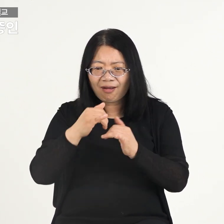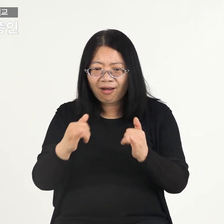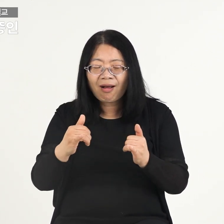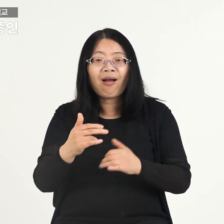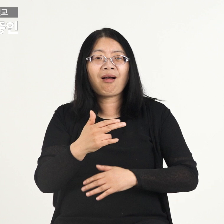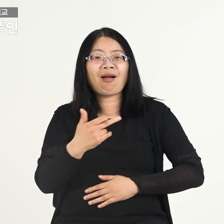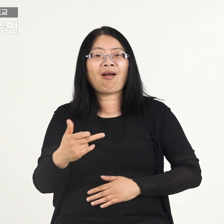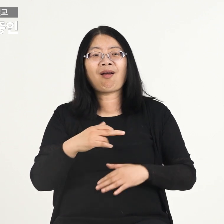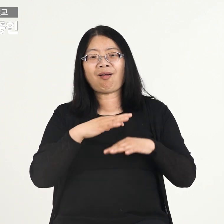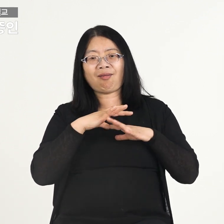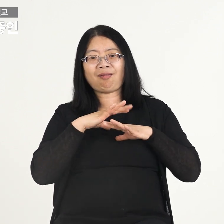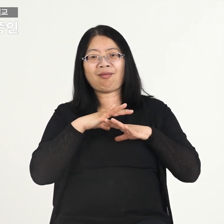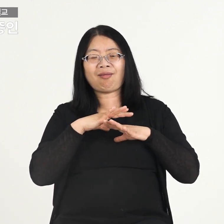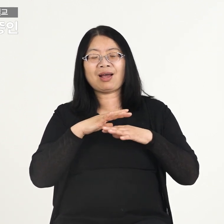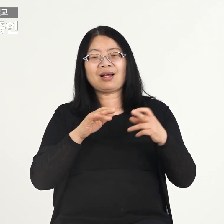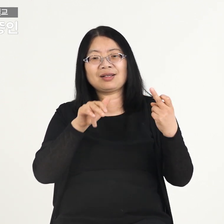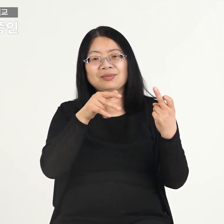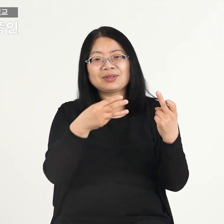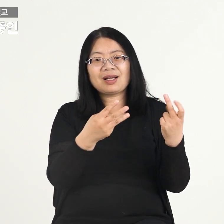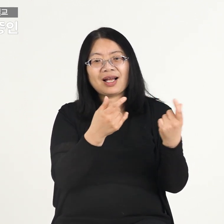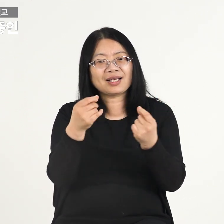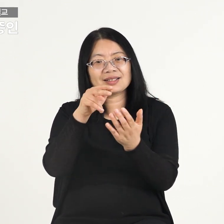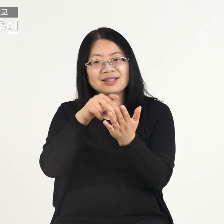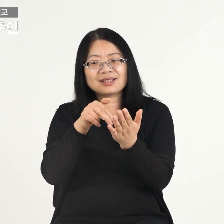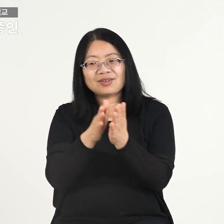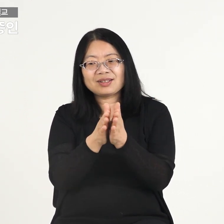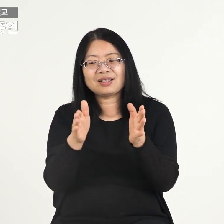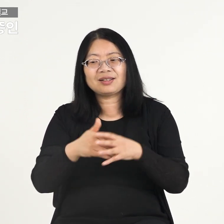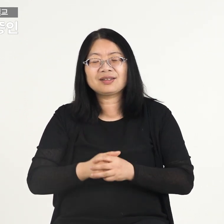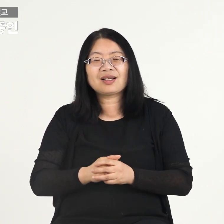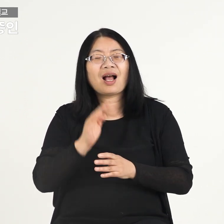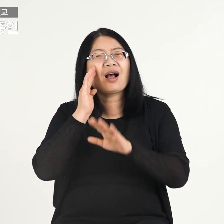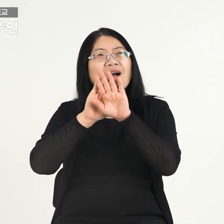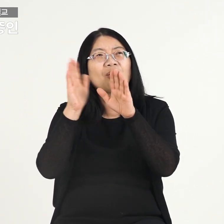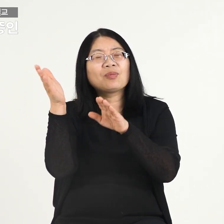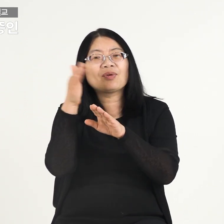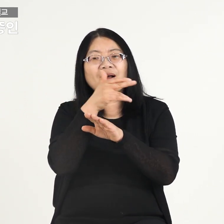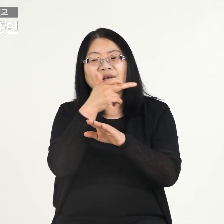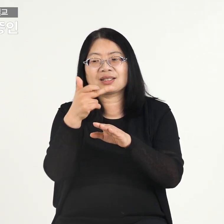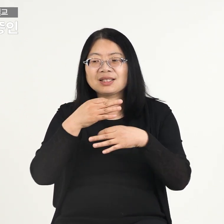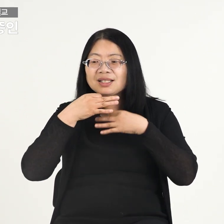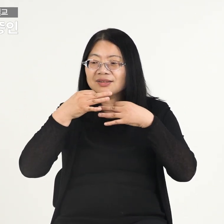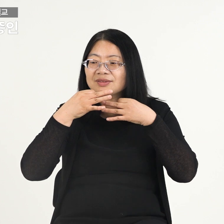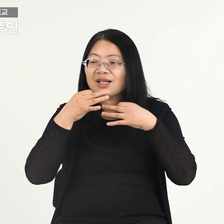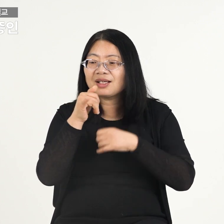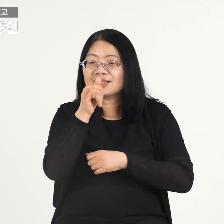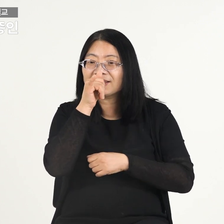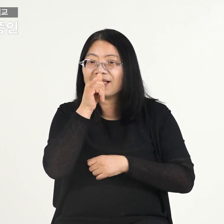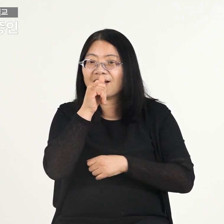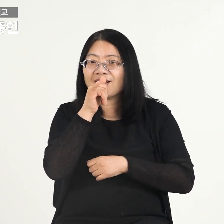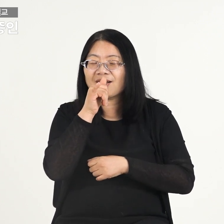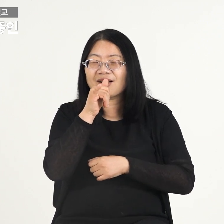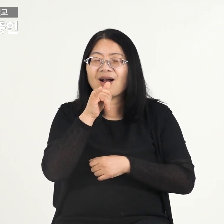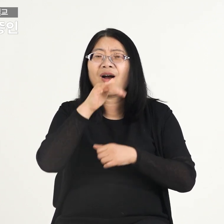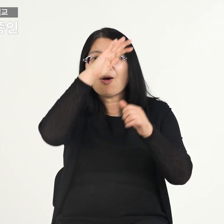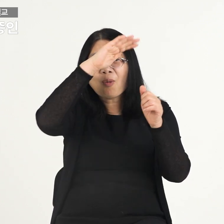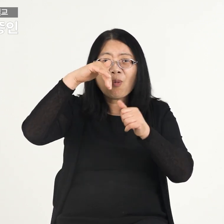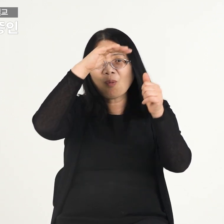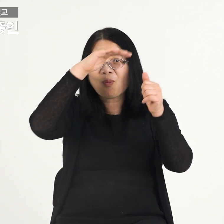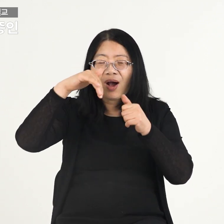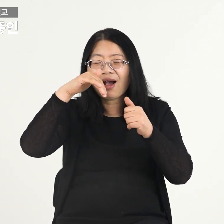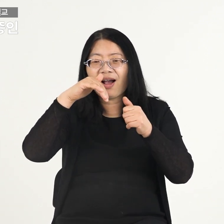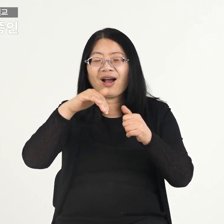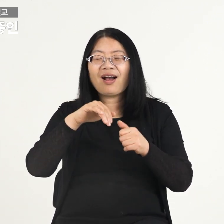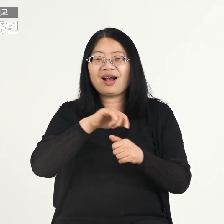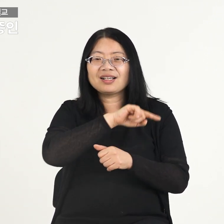크게 두려워하더라. 12절 다 같이 시작. 하늘로부터 큰 음성이 있어 이리로 올라오라 하멜